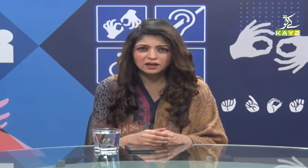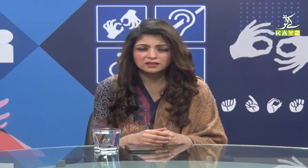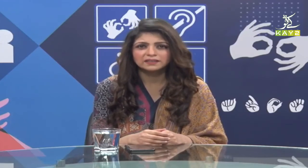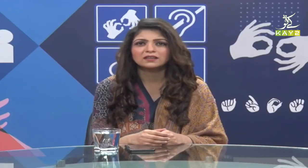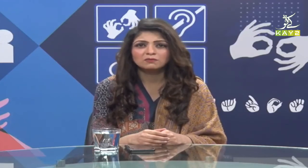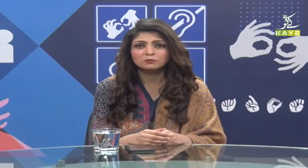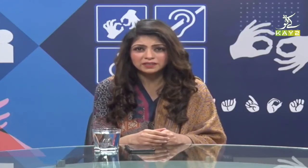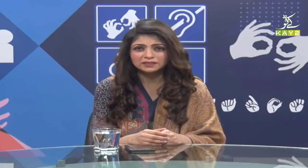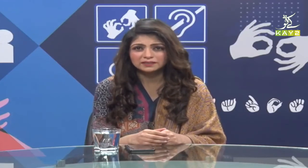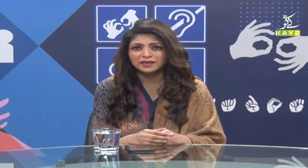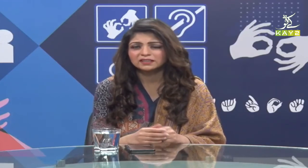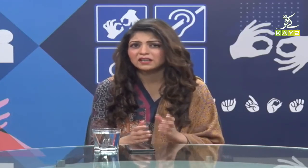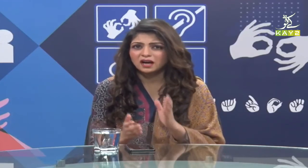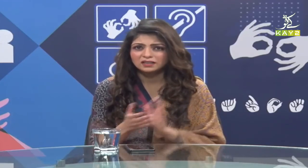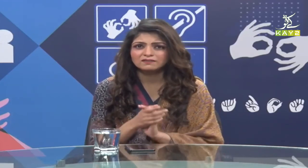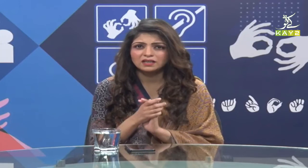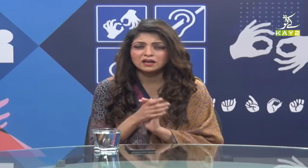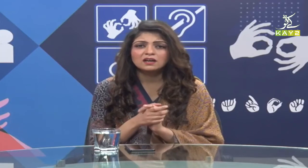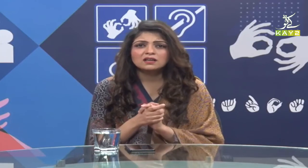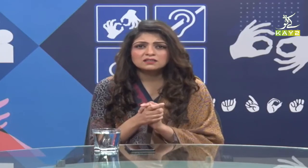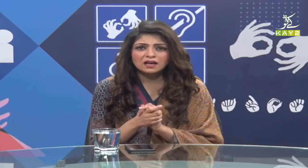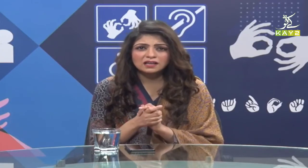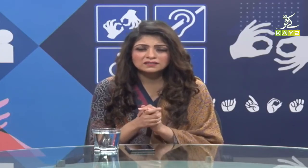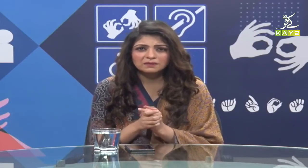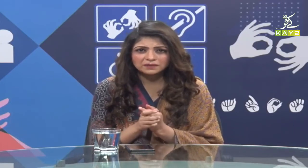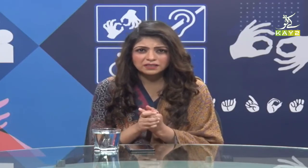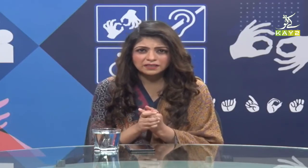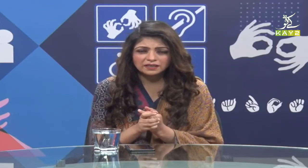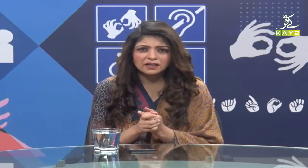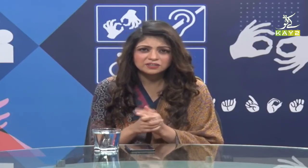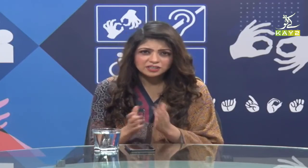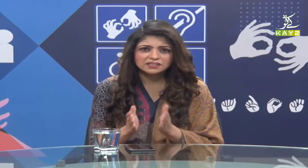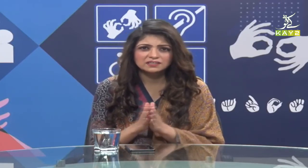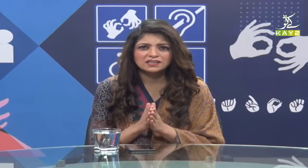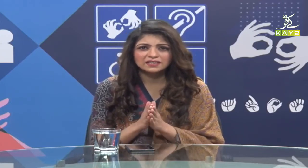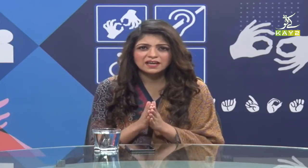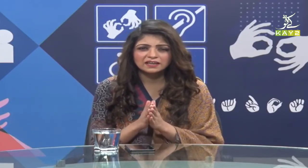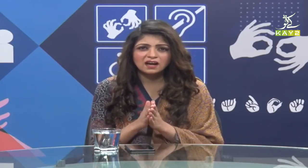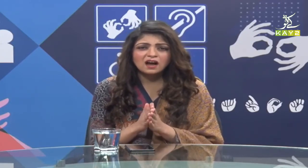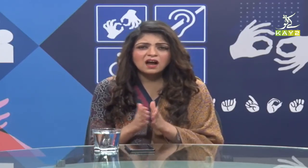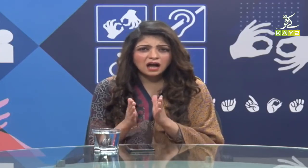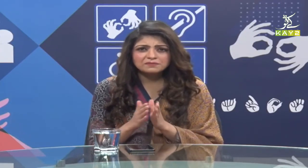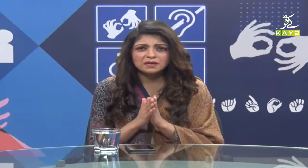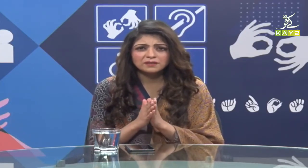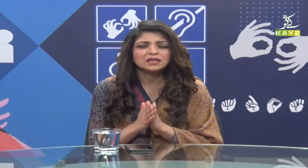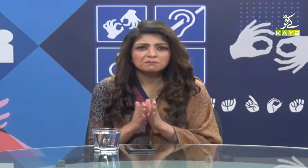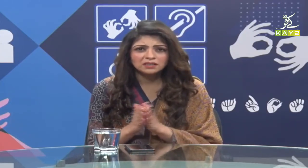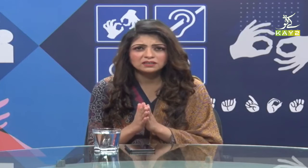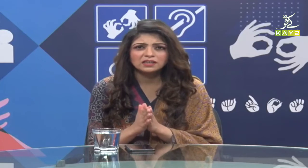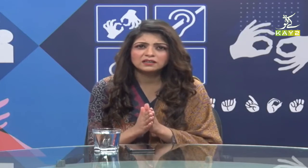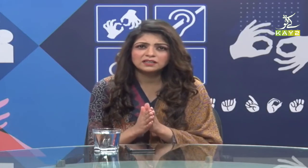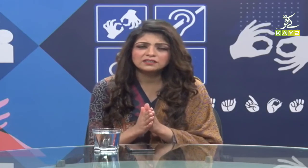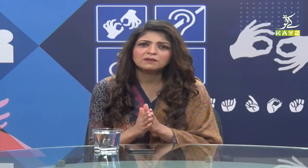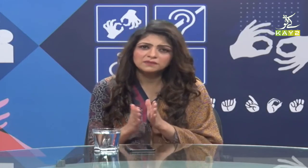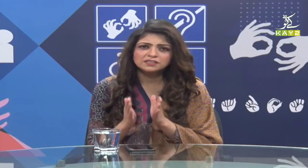साल था, लेकिन हम उम्मीद करते हैं कि आने वाला साल सबके लिए अच्छी चीज़ें लेके आएगा। आप सब ने हिम्मत